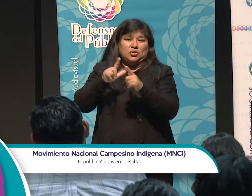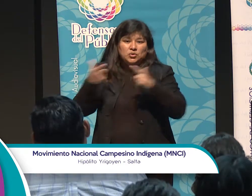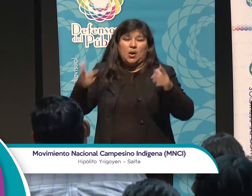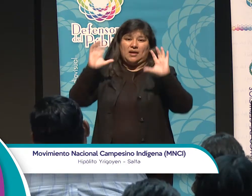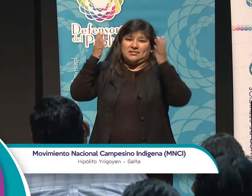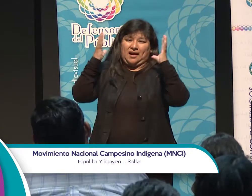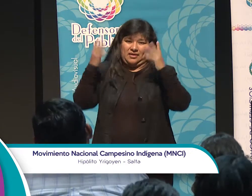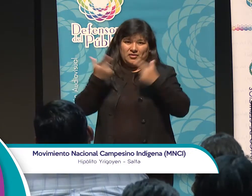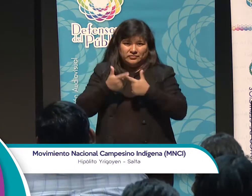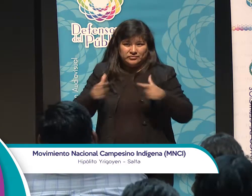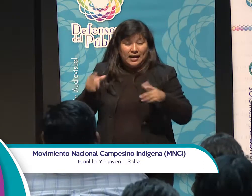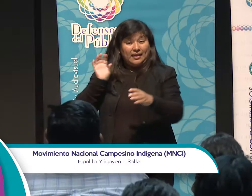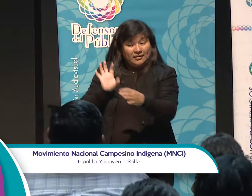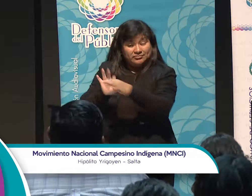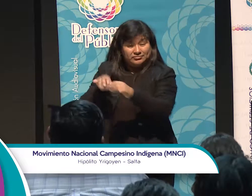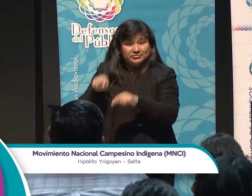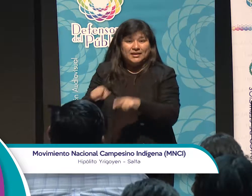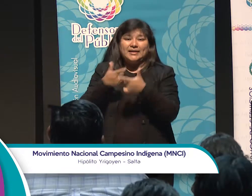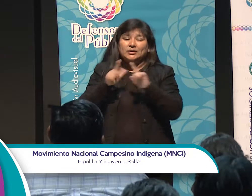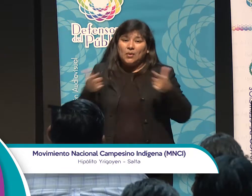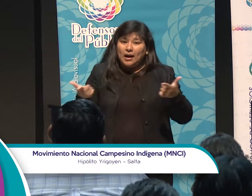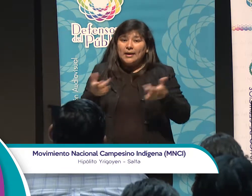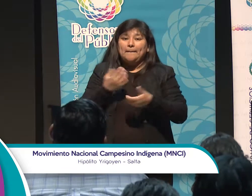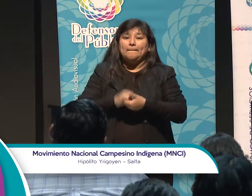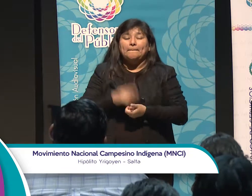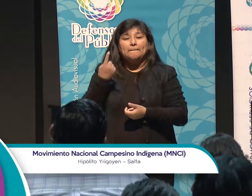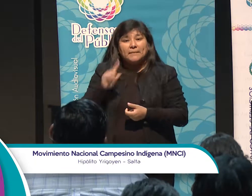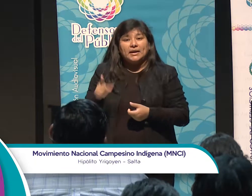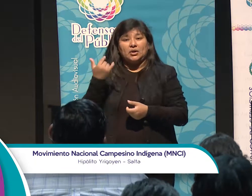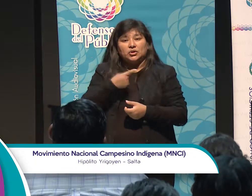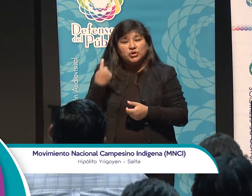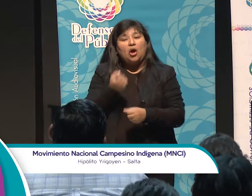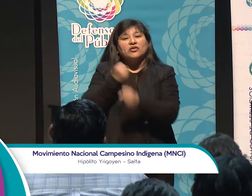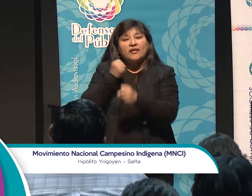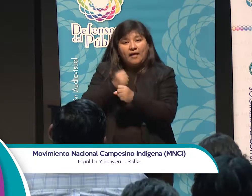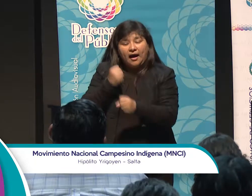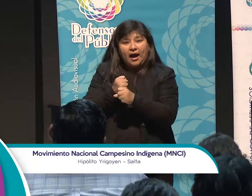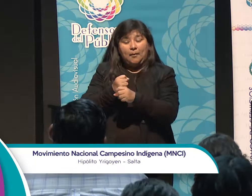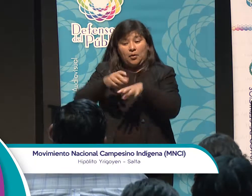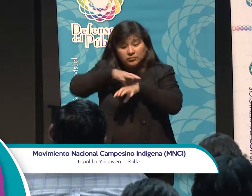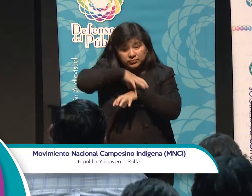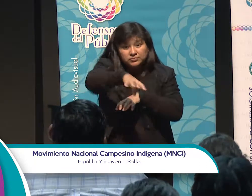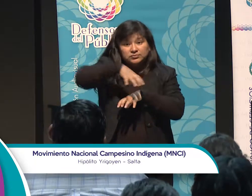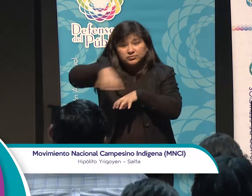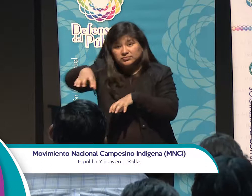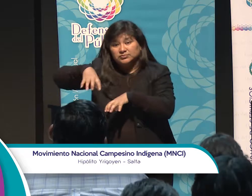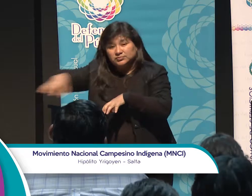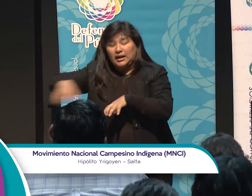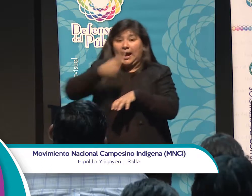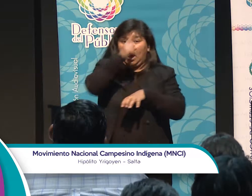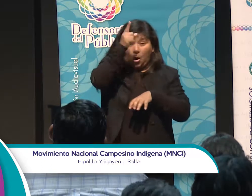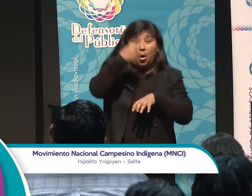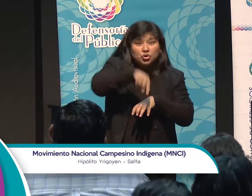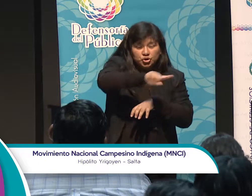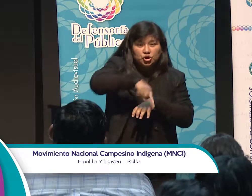específicamente del Movimiento Nacional Campesino Indígena, pero estamos trabajando en varias comunidades originarias, Huichí y